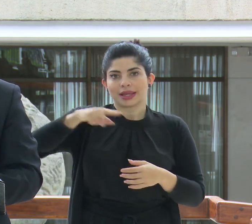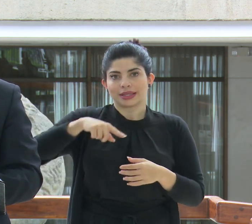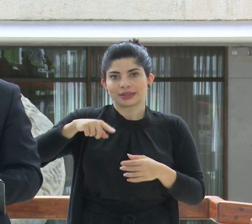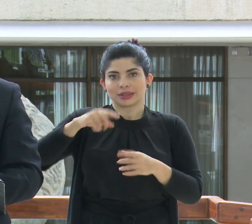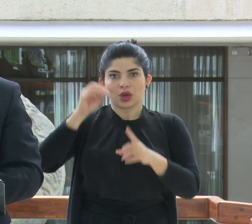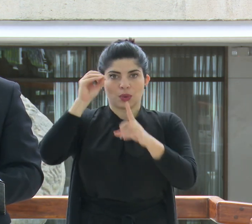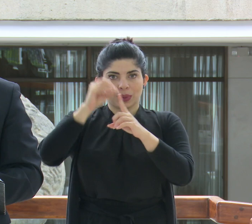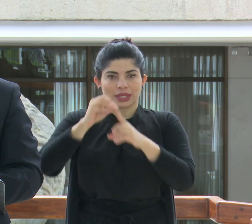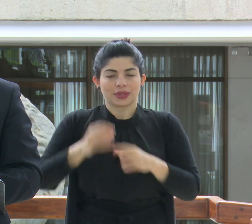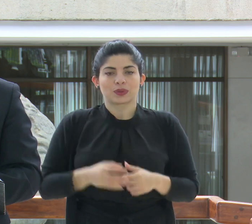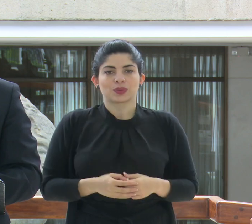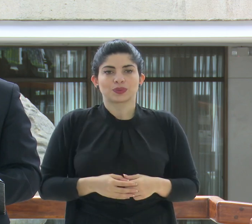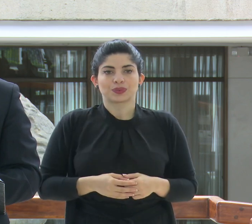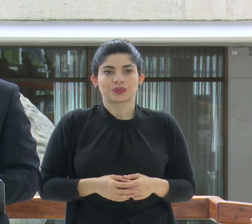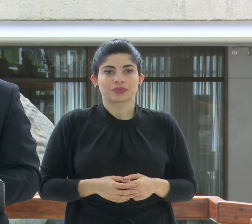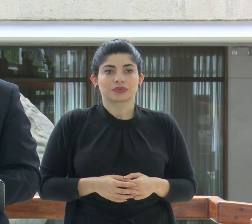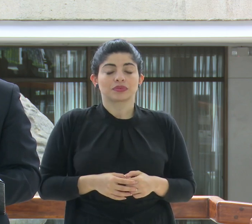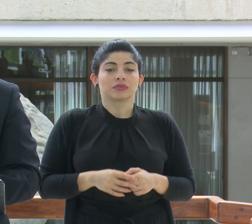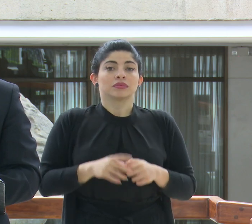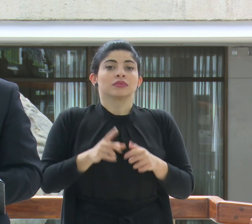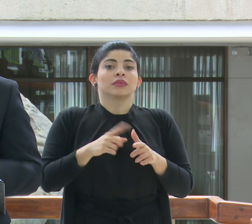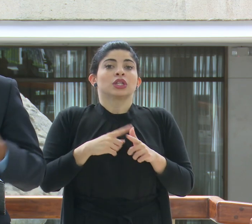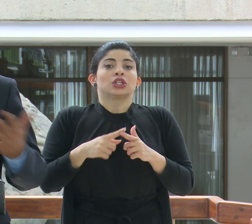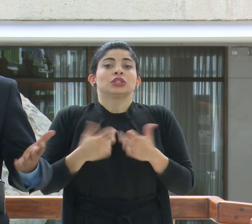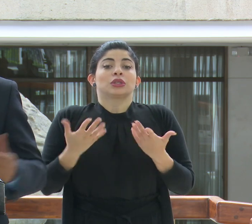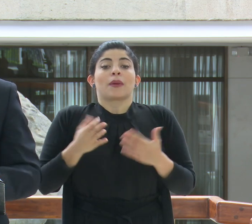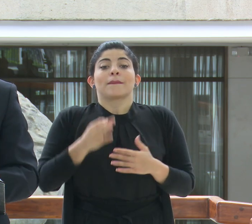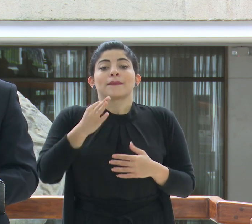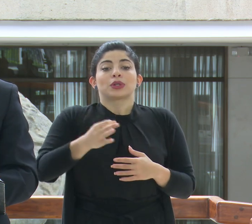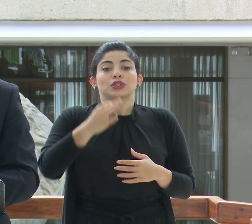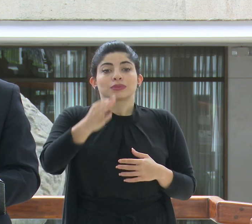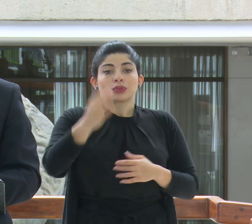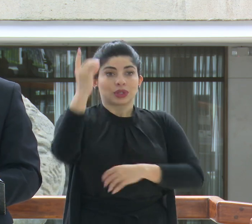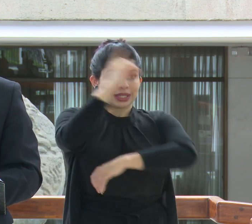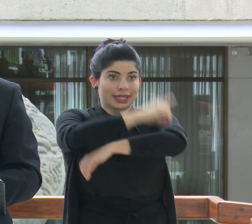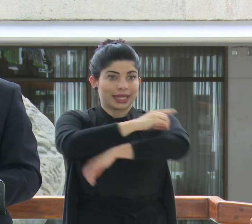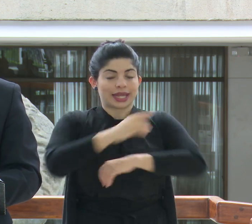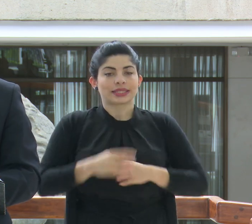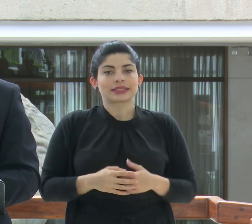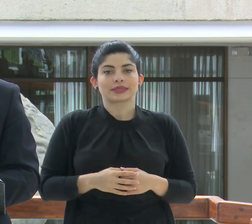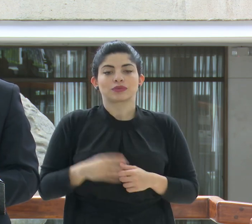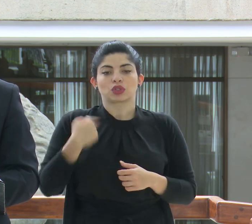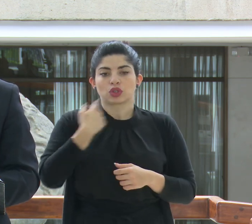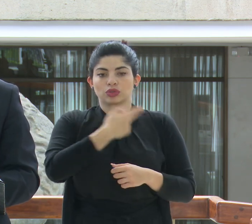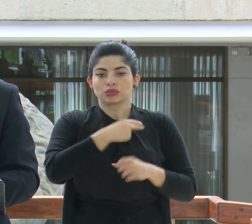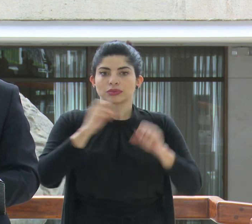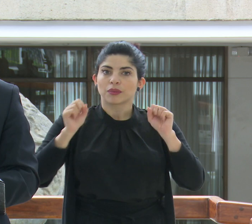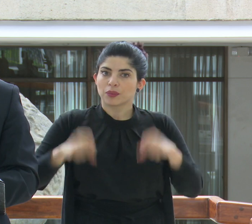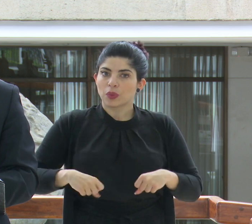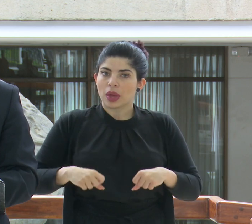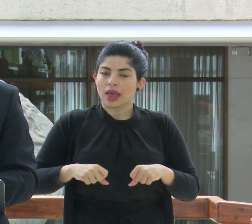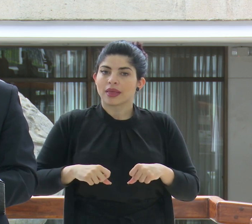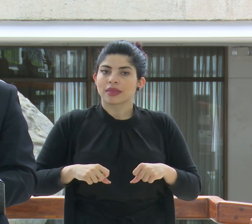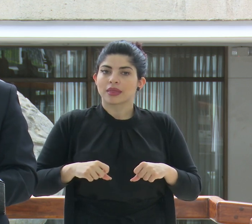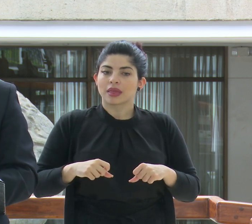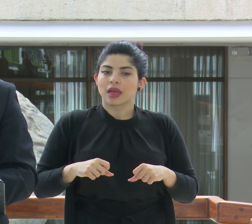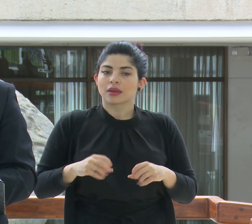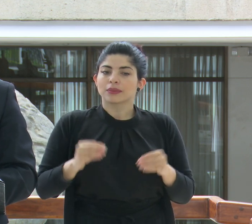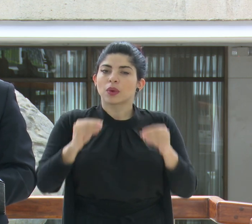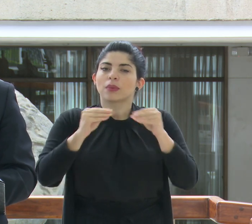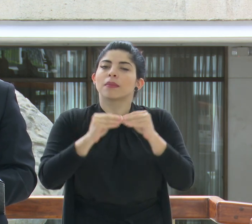a este propósito. De manera que en los próximos días podamos estar tal vez siendo un poco